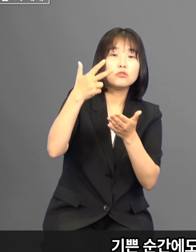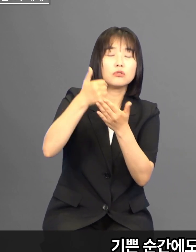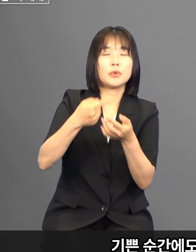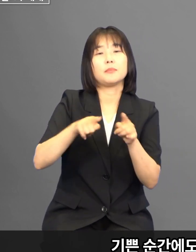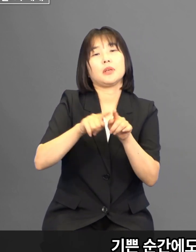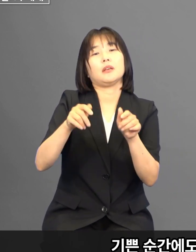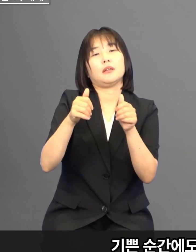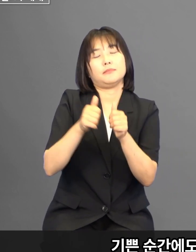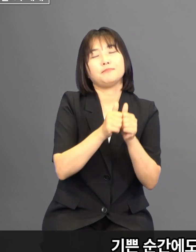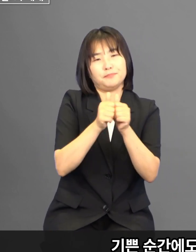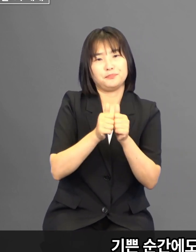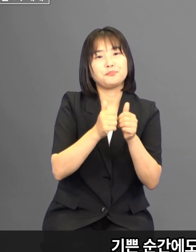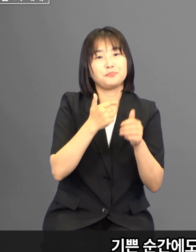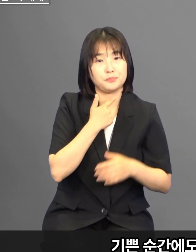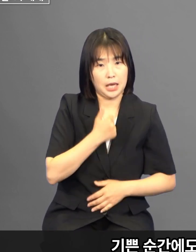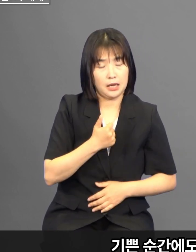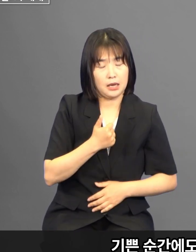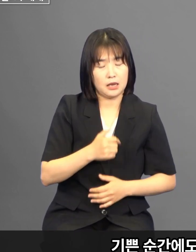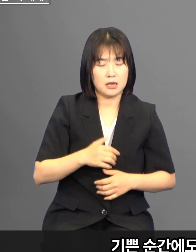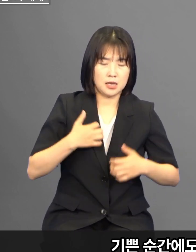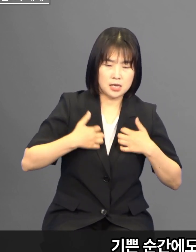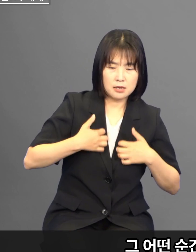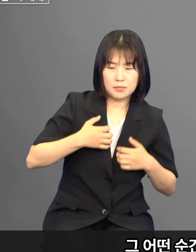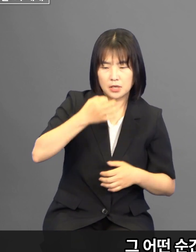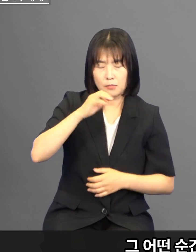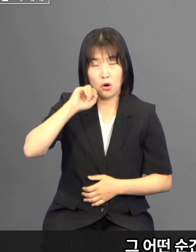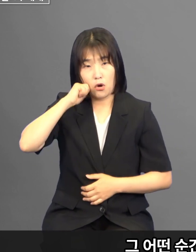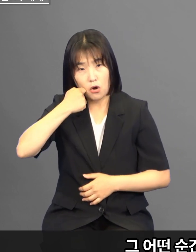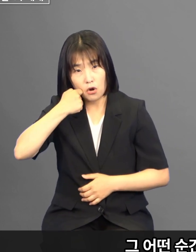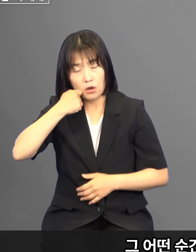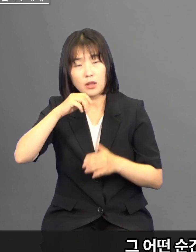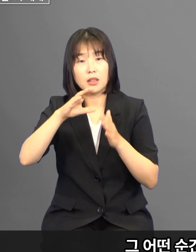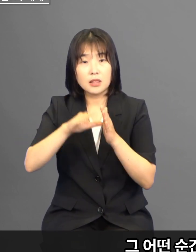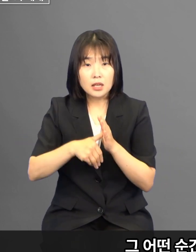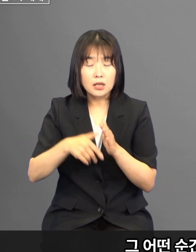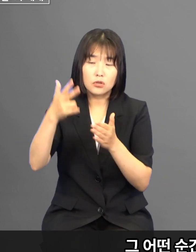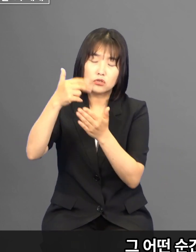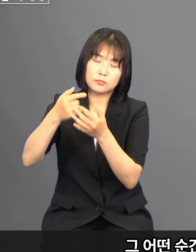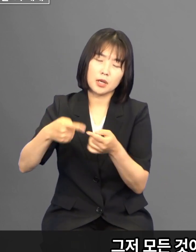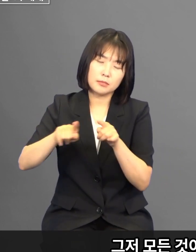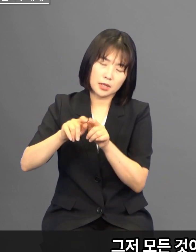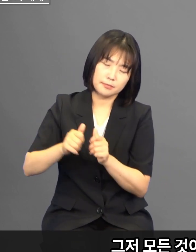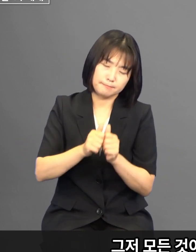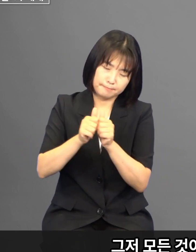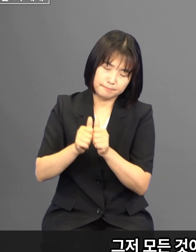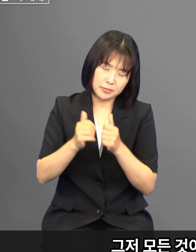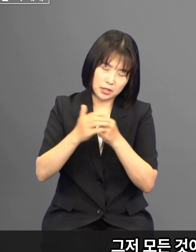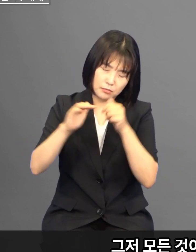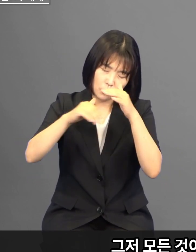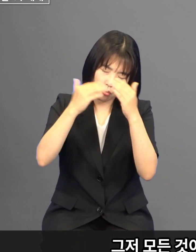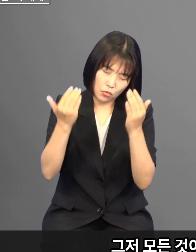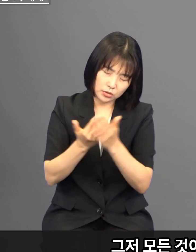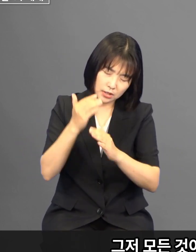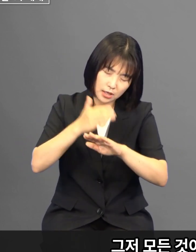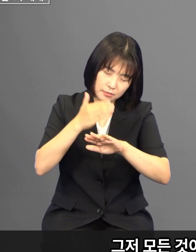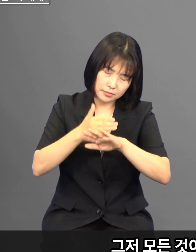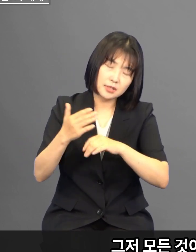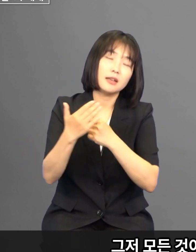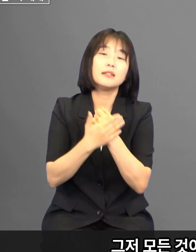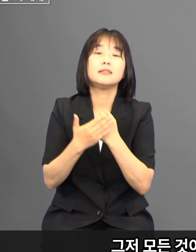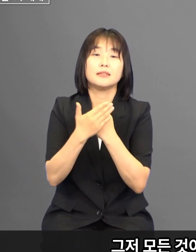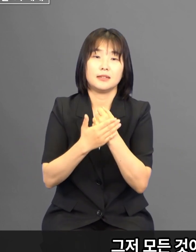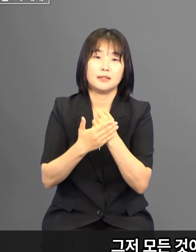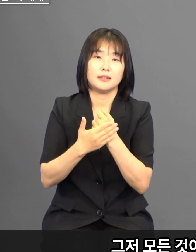기쁜 순간에도 힘들고 어려운 순간에도 그 어떤 순간에도 주님과 함께하니 그저 모든 것이 감사이고 은혜였습니다.